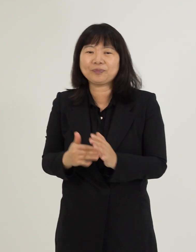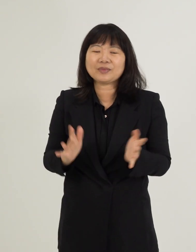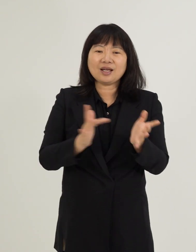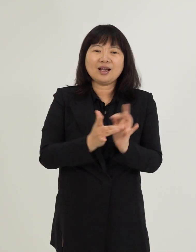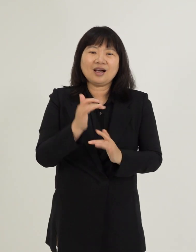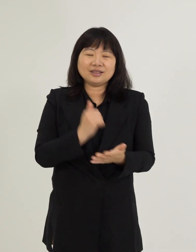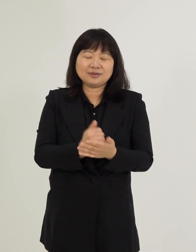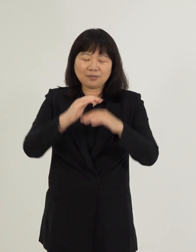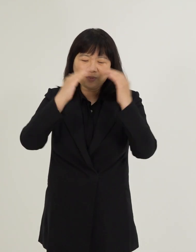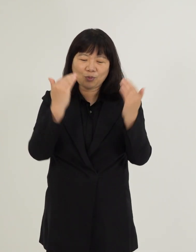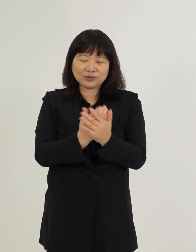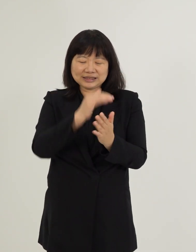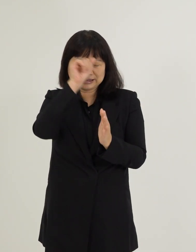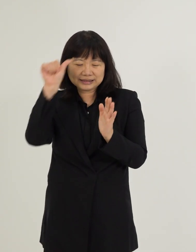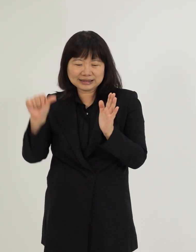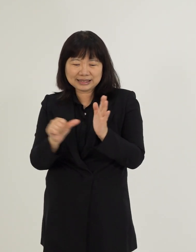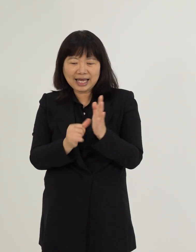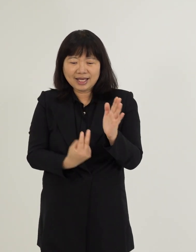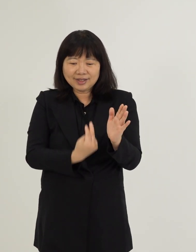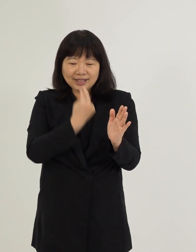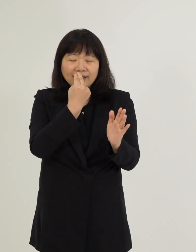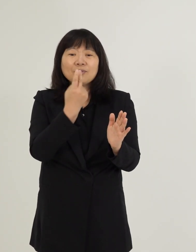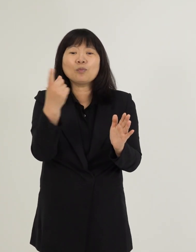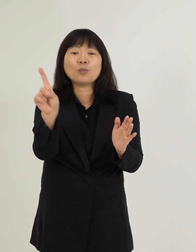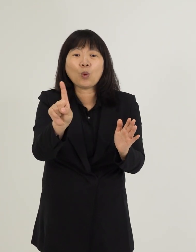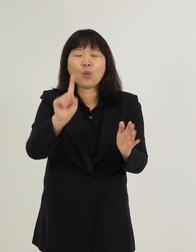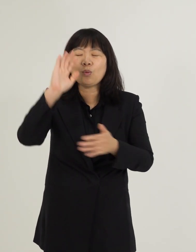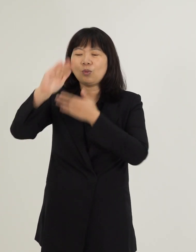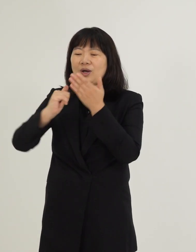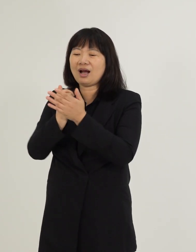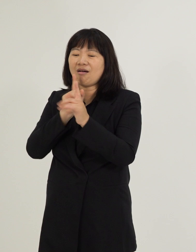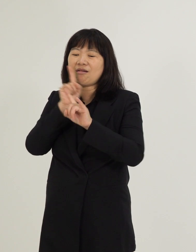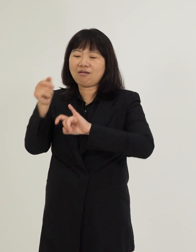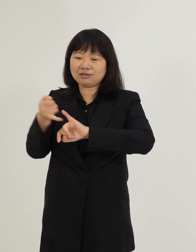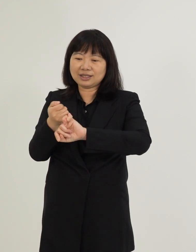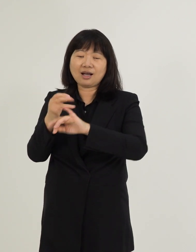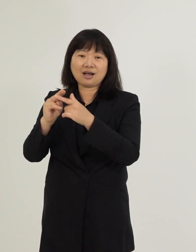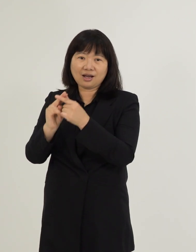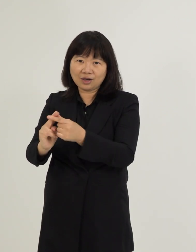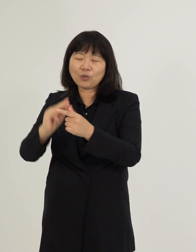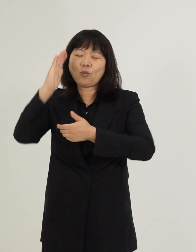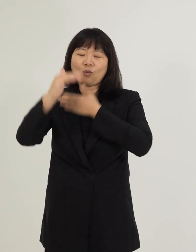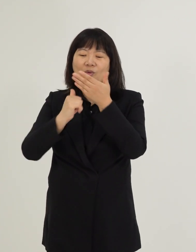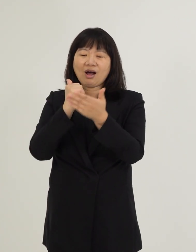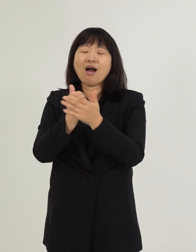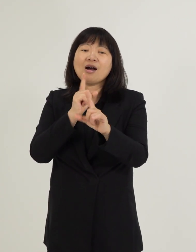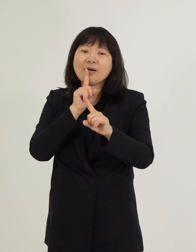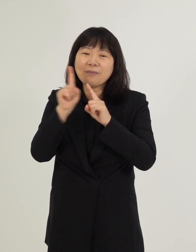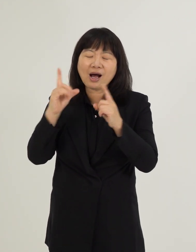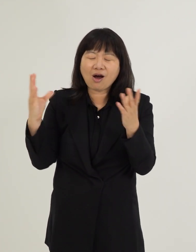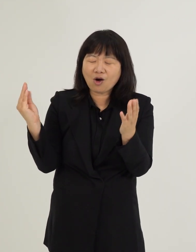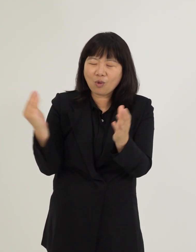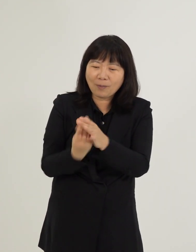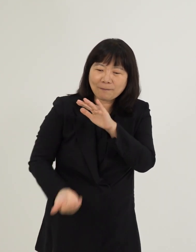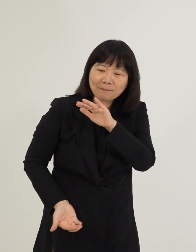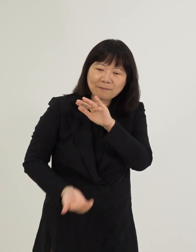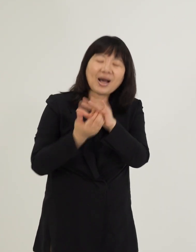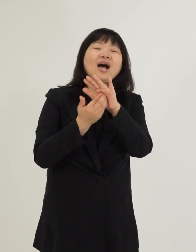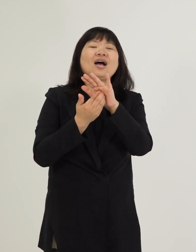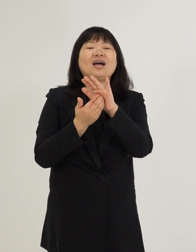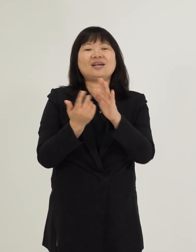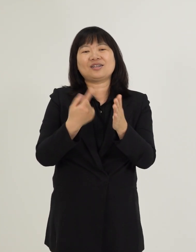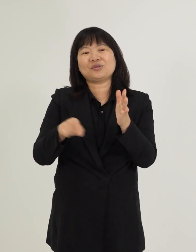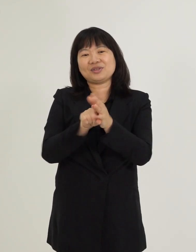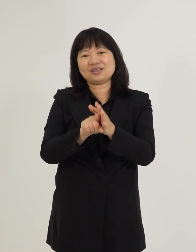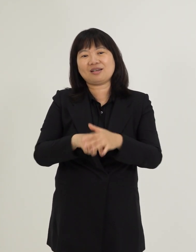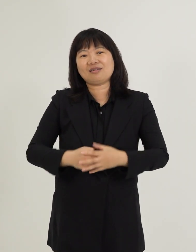뭐를 완성하시는 생애였어요? 하나님의 언약과 그분의 말씀을 완성하시는